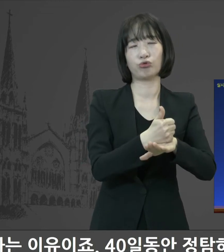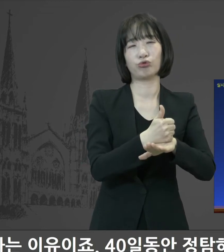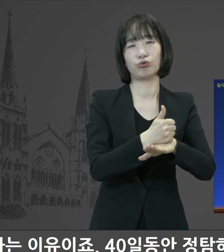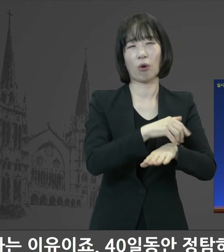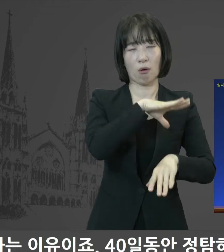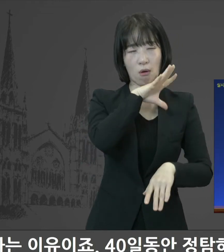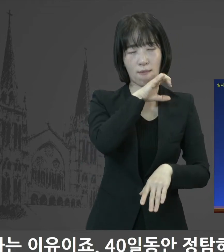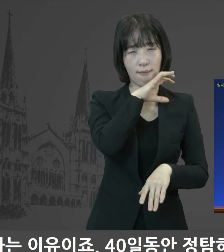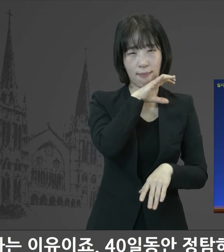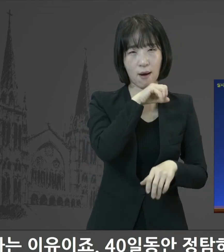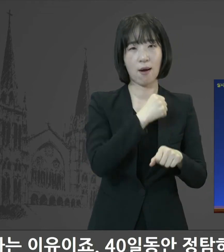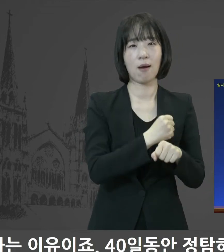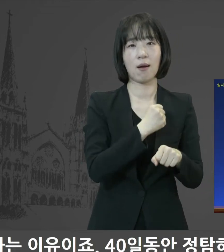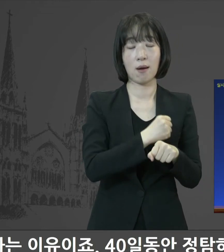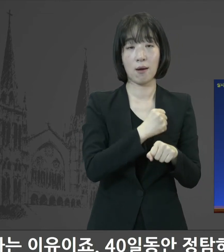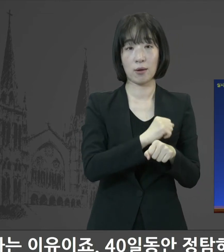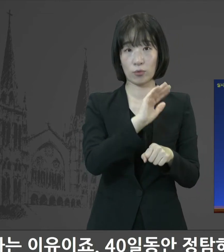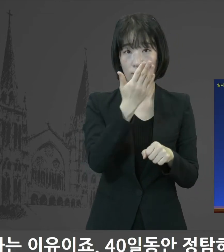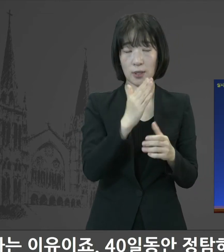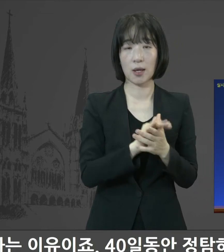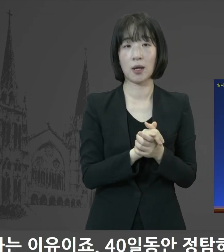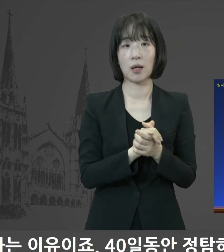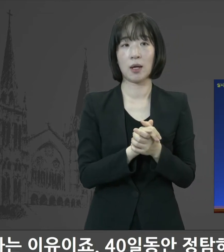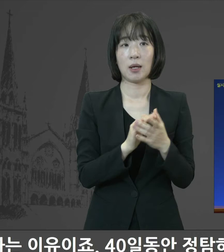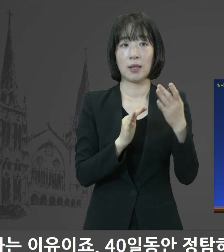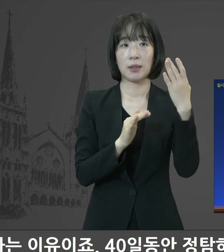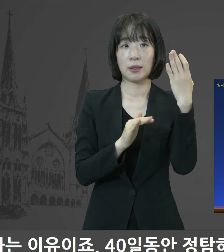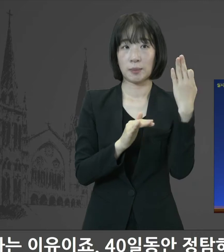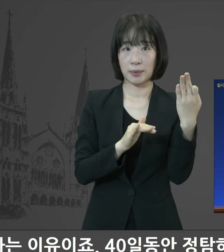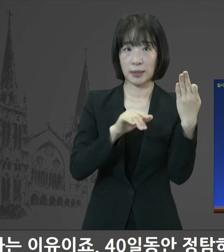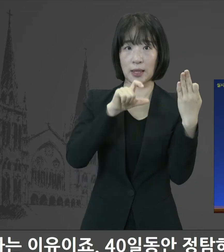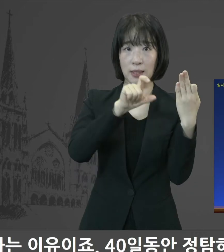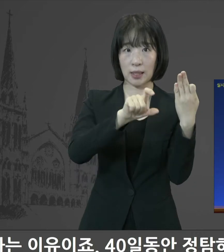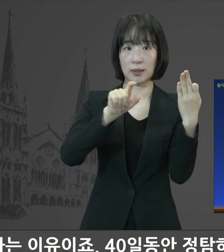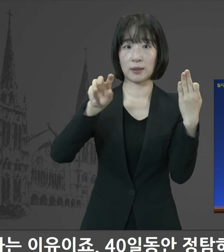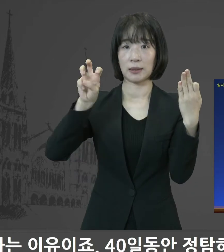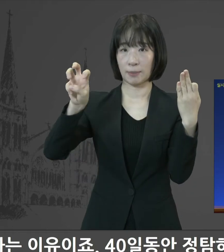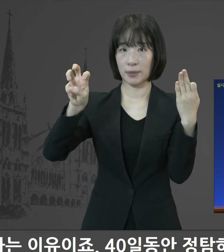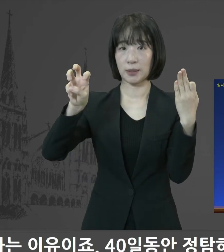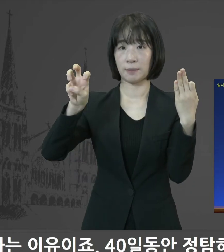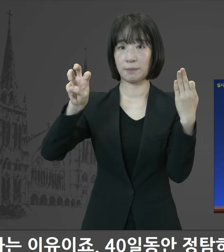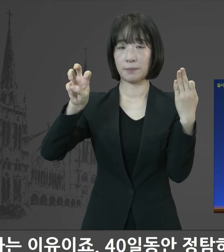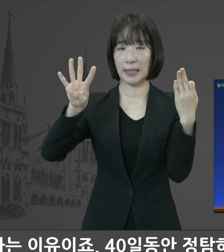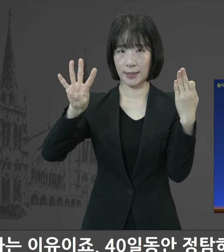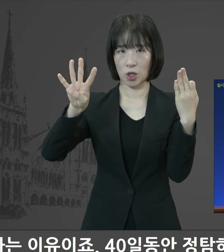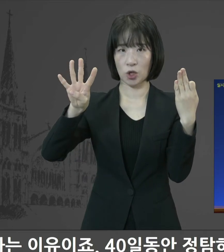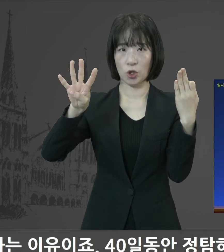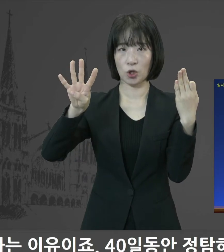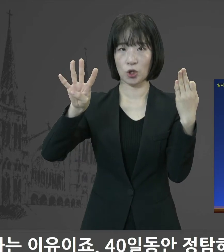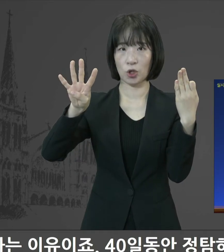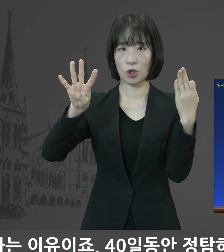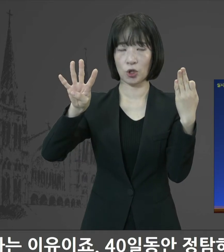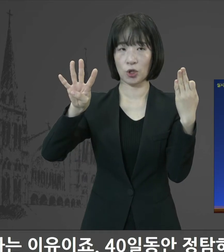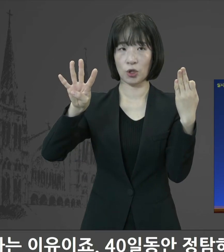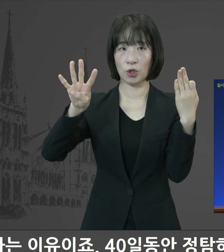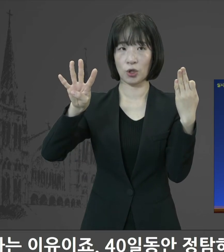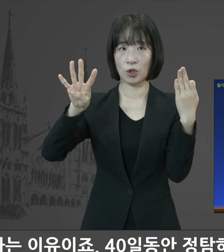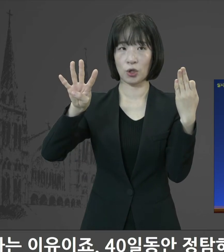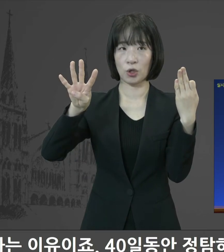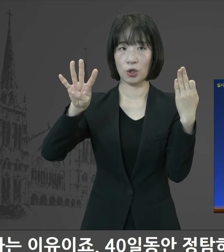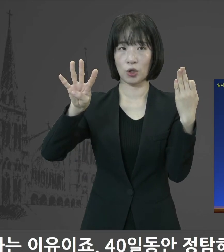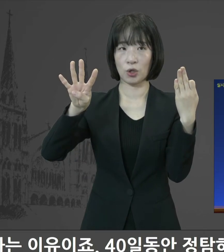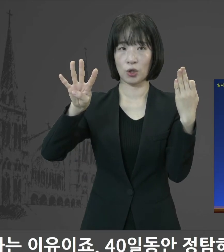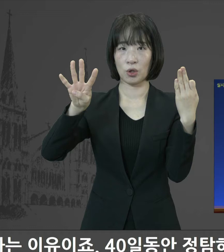말씀하시는 거죠. 이것은 14장 34절에 있습니다. 빨리 넘기셔서 한번 체크해 봐도 되겠습니다.